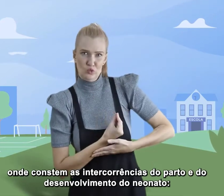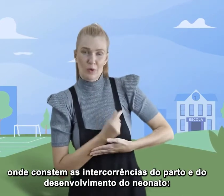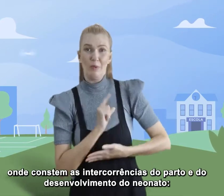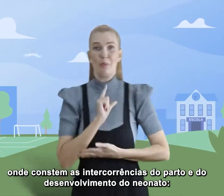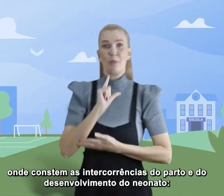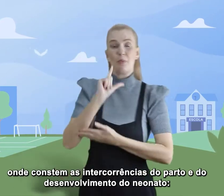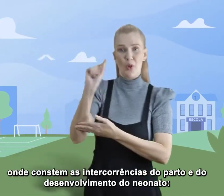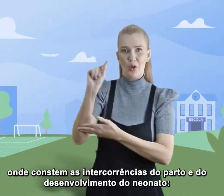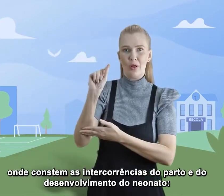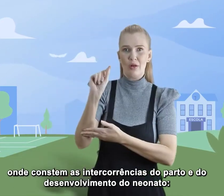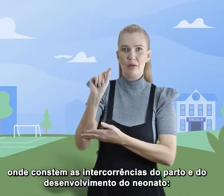neonato.